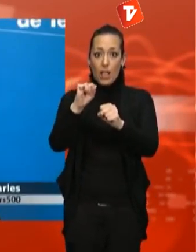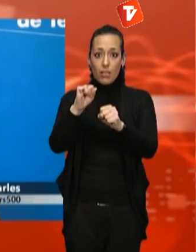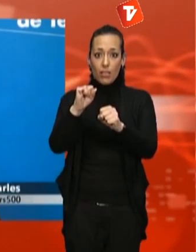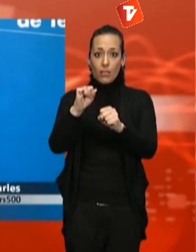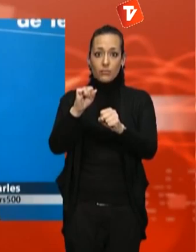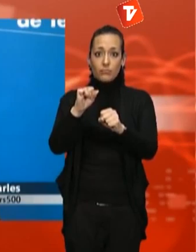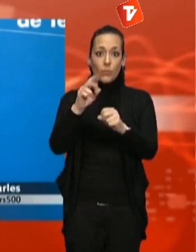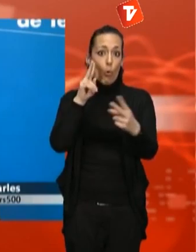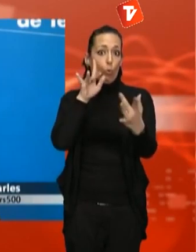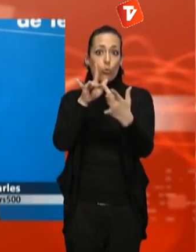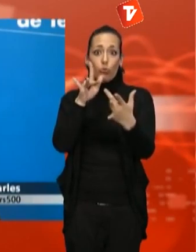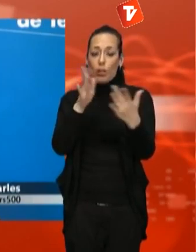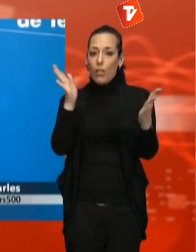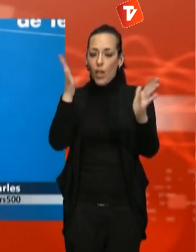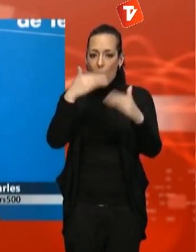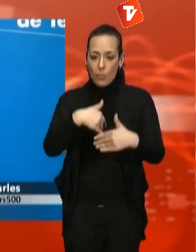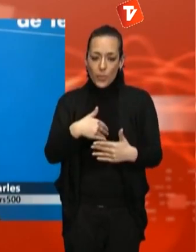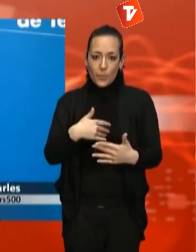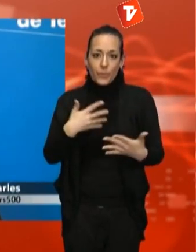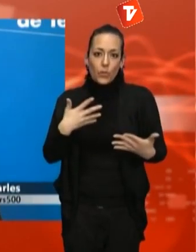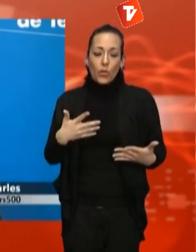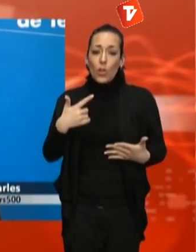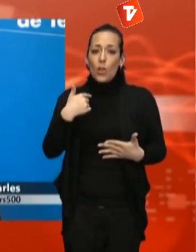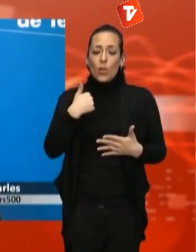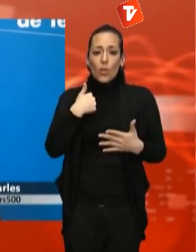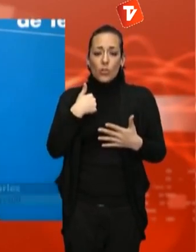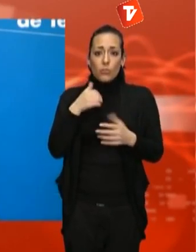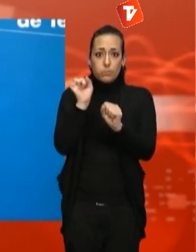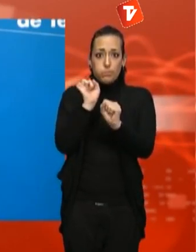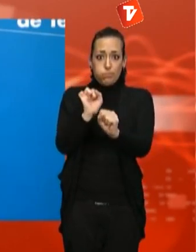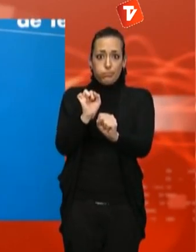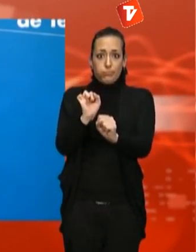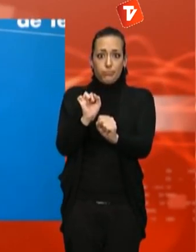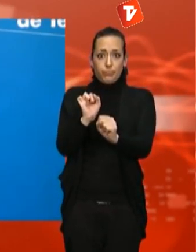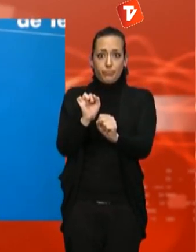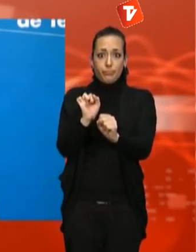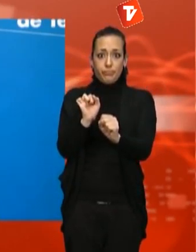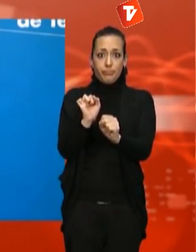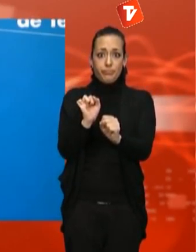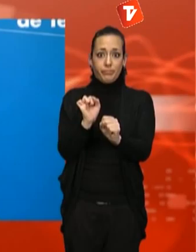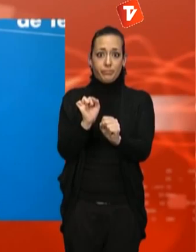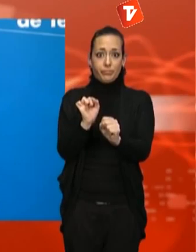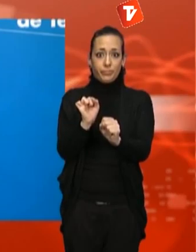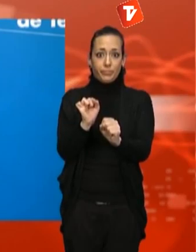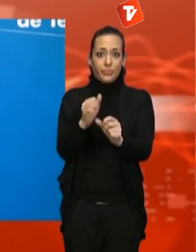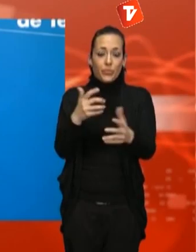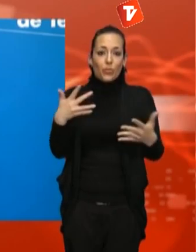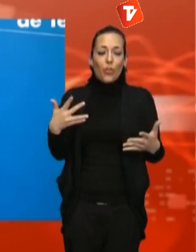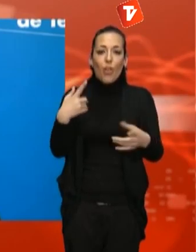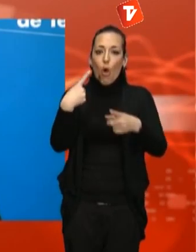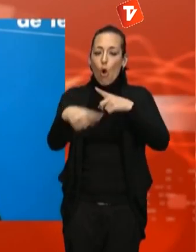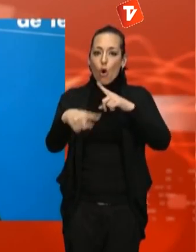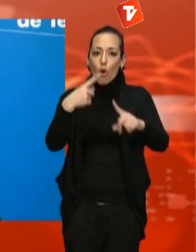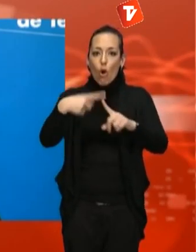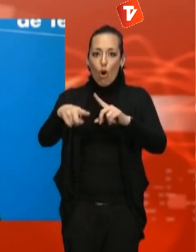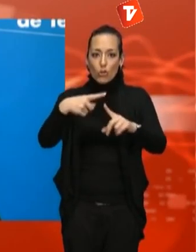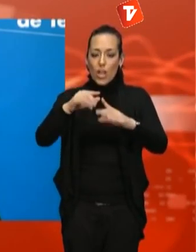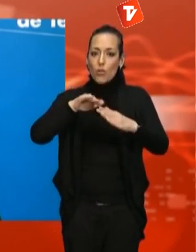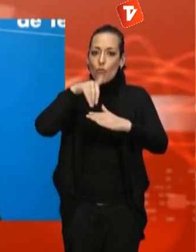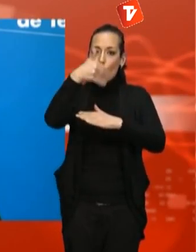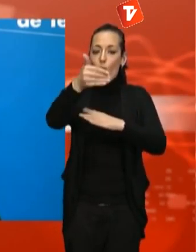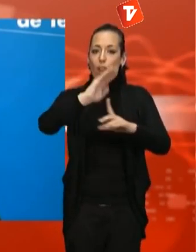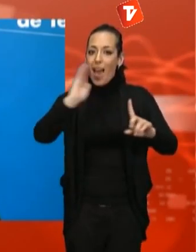A l'haver estat aïllats durant aquest període de temps de la resta de les coses que ens poden afectar de fora, un cop acabada l